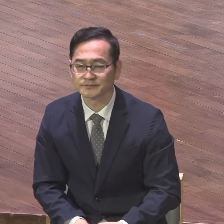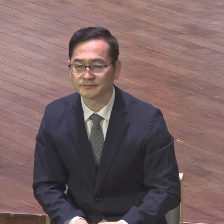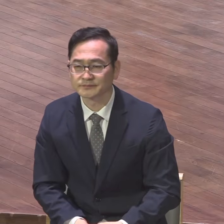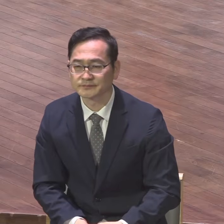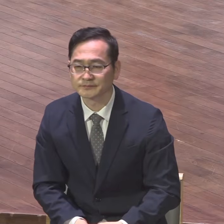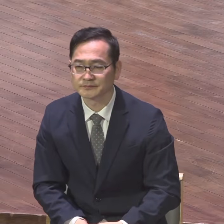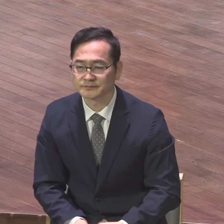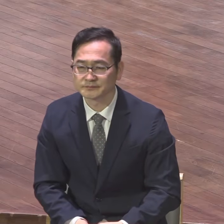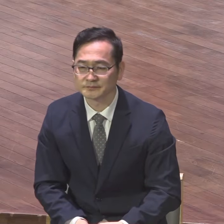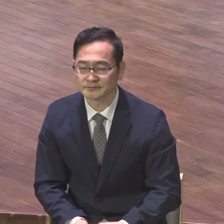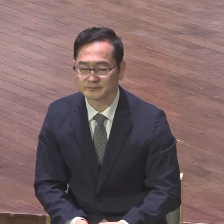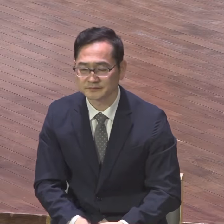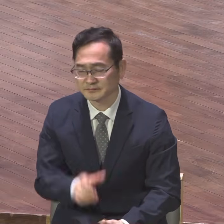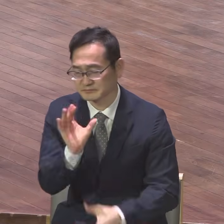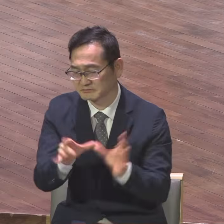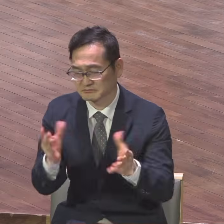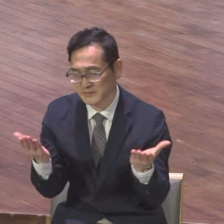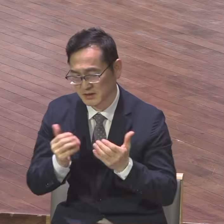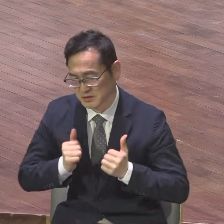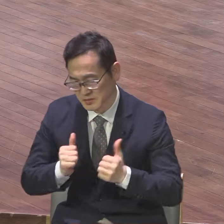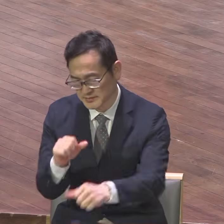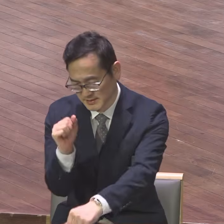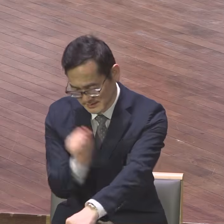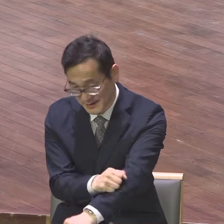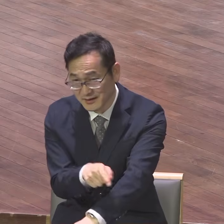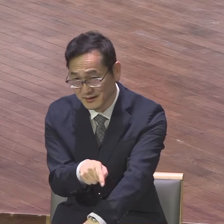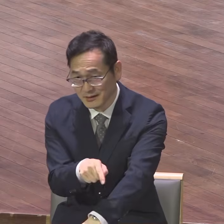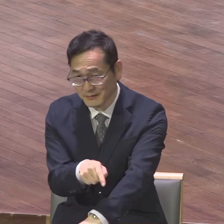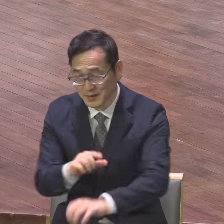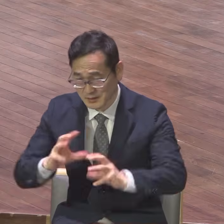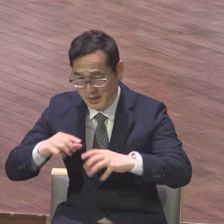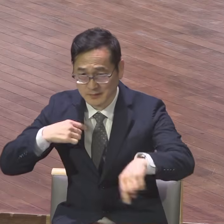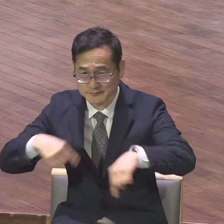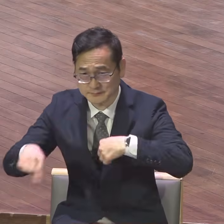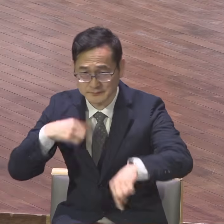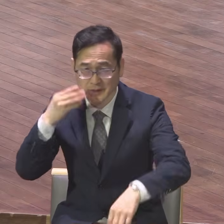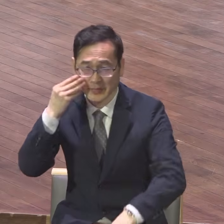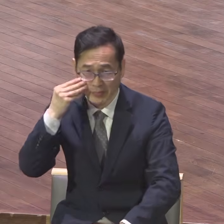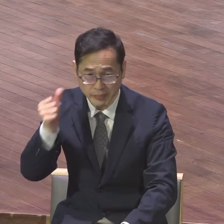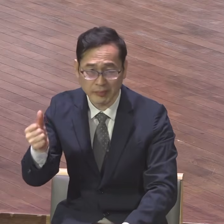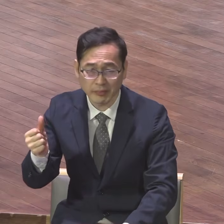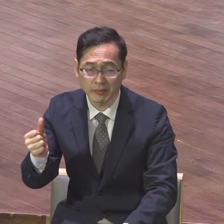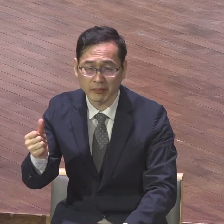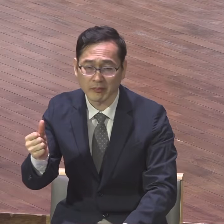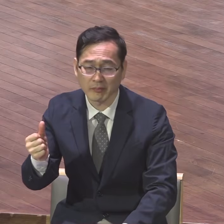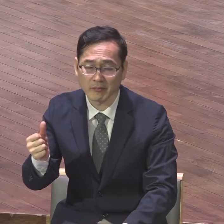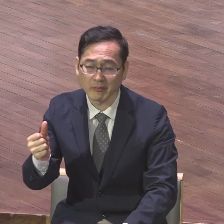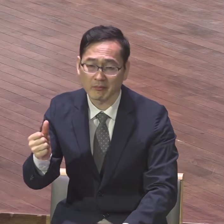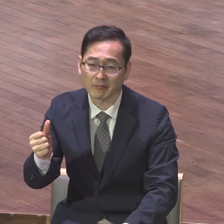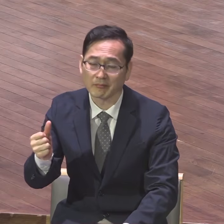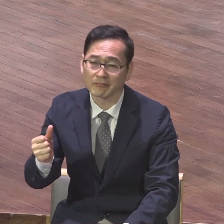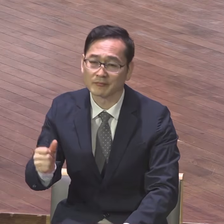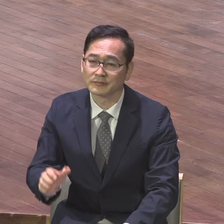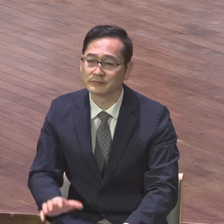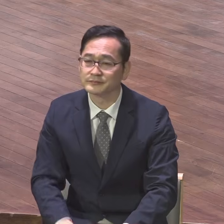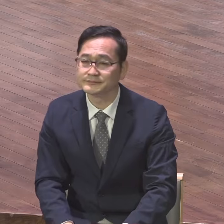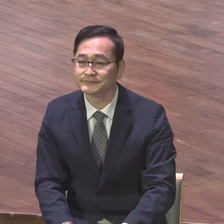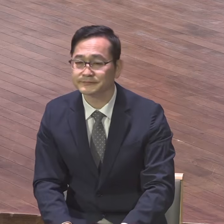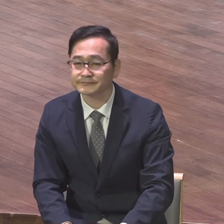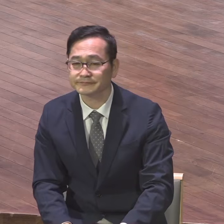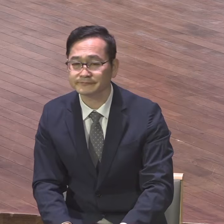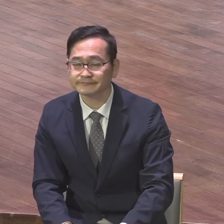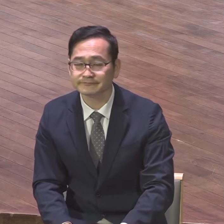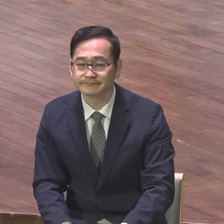일꾼이 제대로 서야 국가가 올바른 이 미래지향적인 이런 운영을 할 수 있기